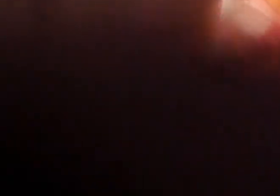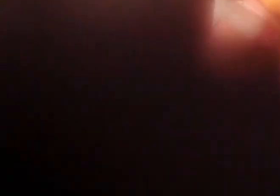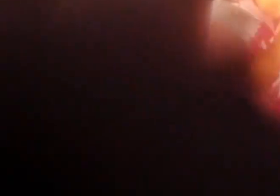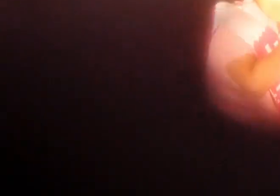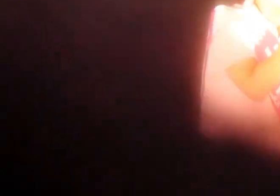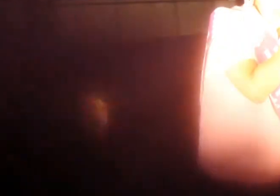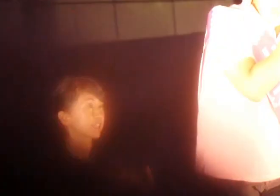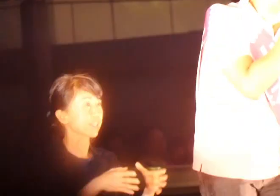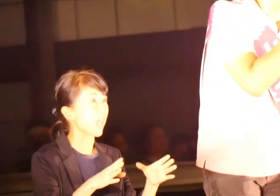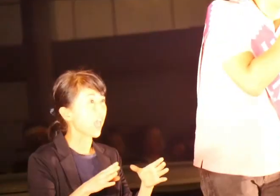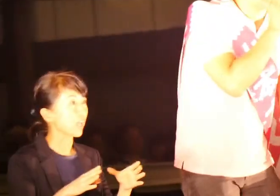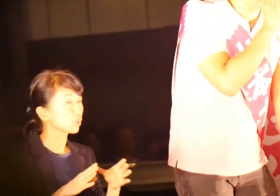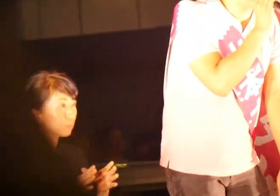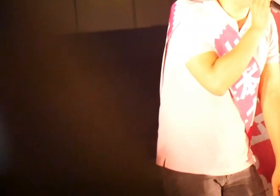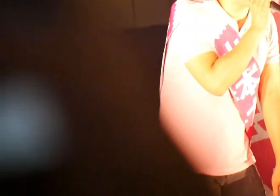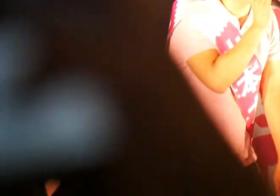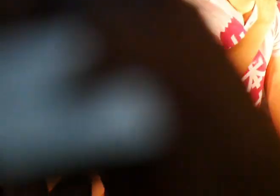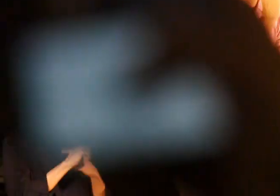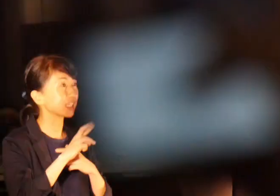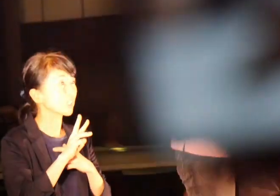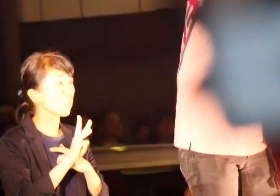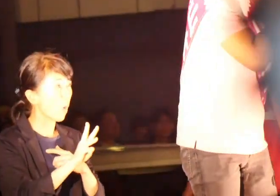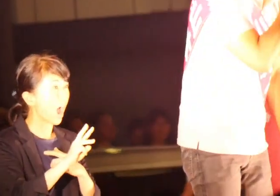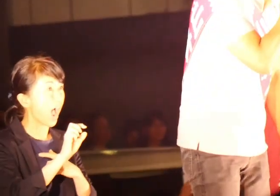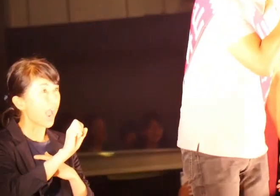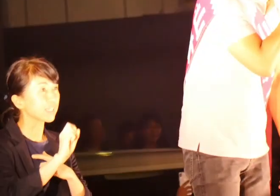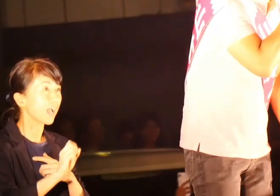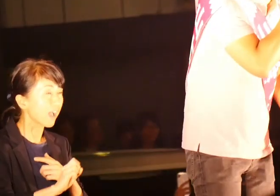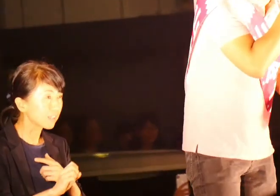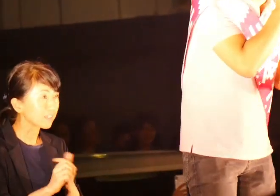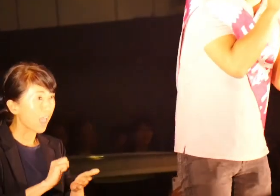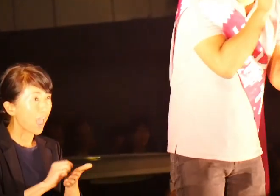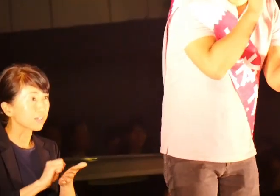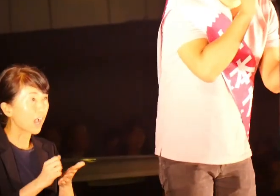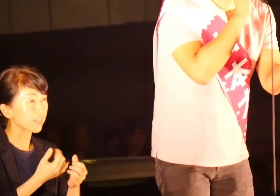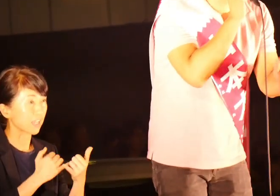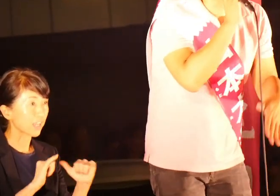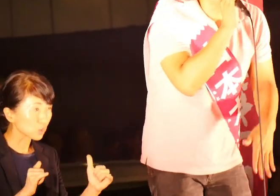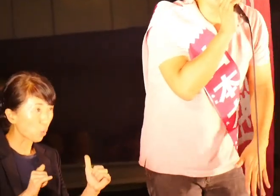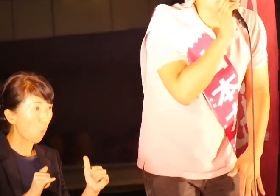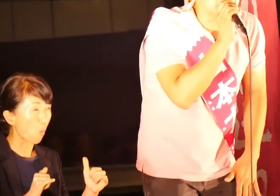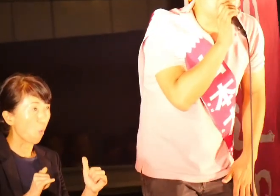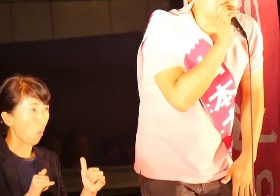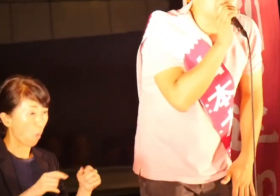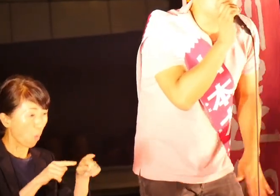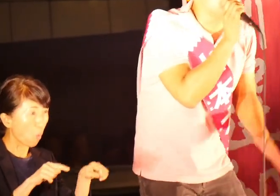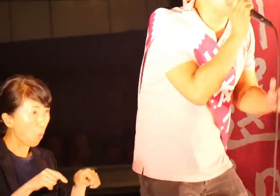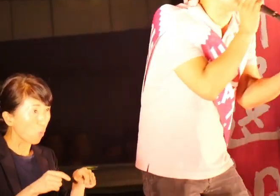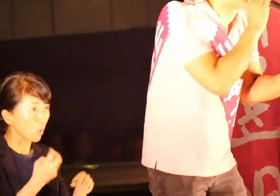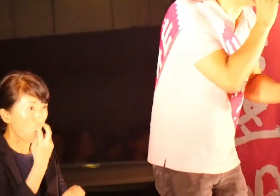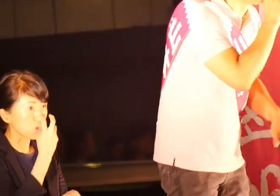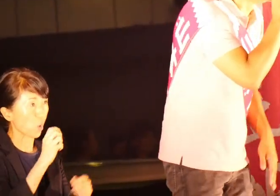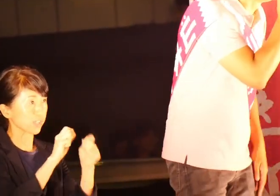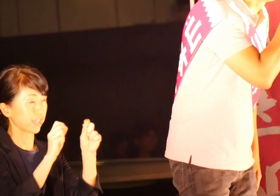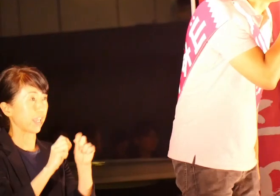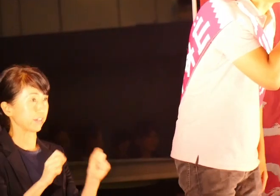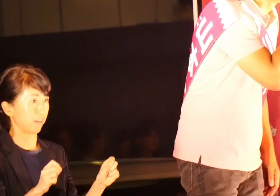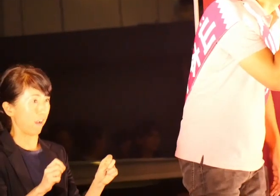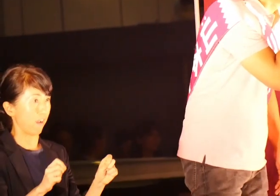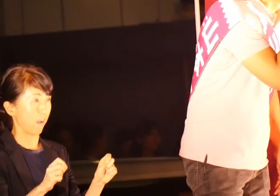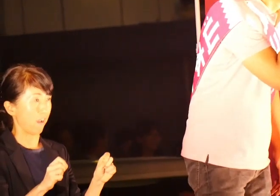令和新選組の略称、ひらがなで令和と書いた人たちでそれぐらいの調査結果になってる。ということは